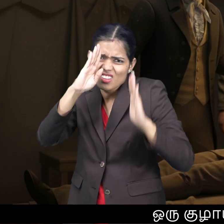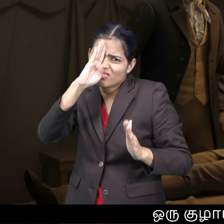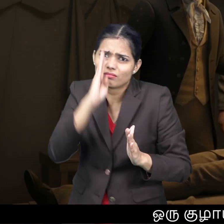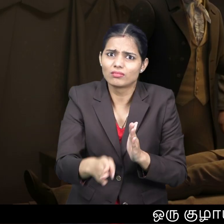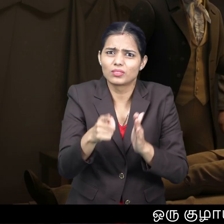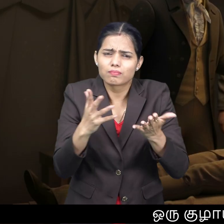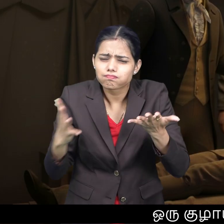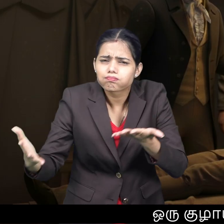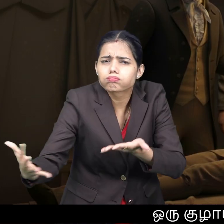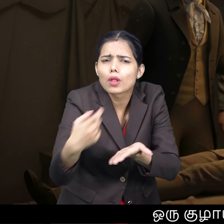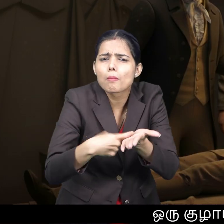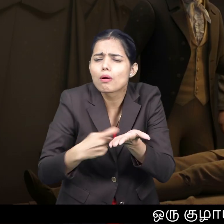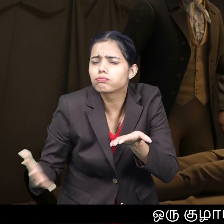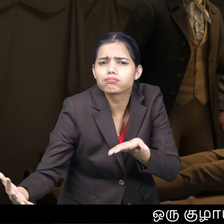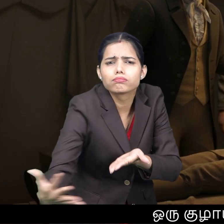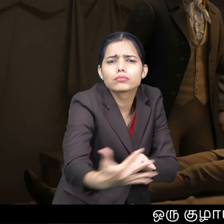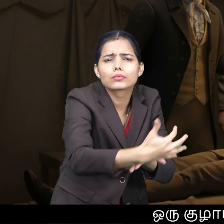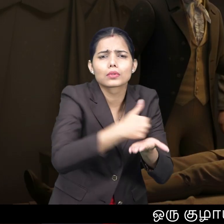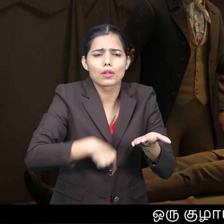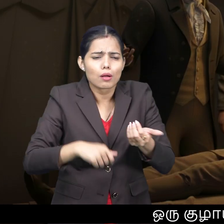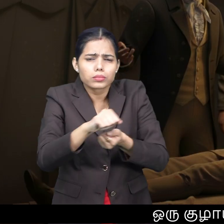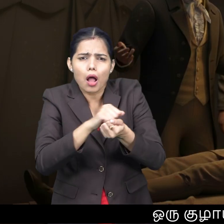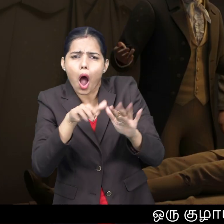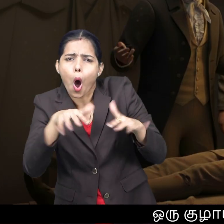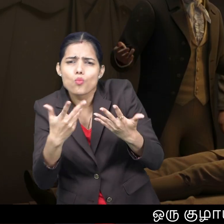செரிமானத்தை பற்றி ஆய்வு செய்தார்.